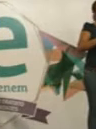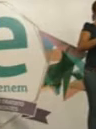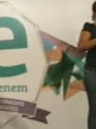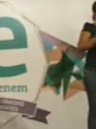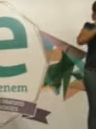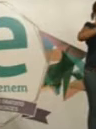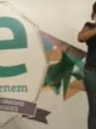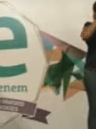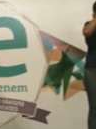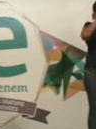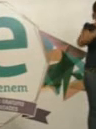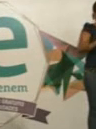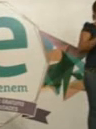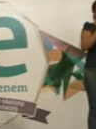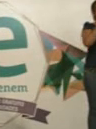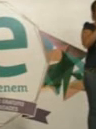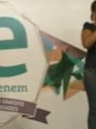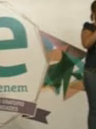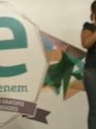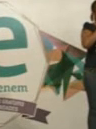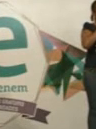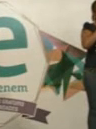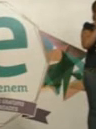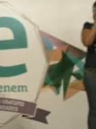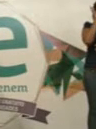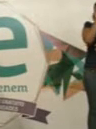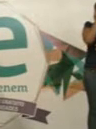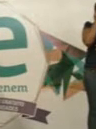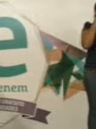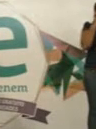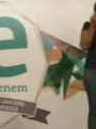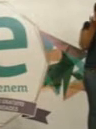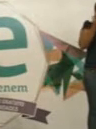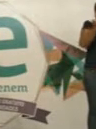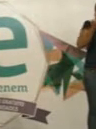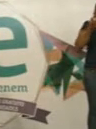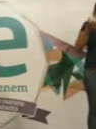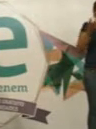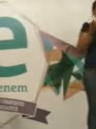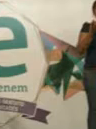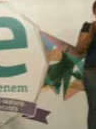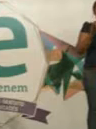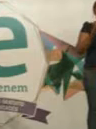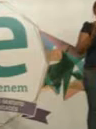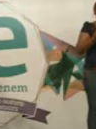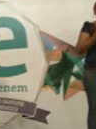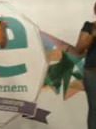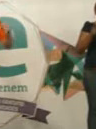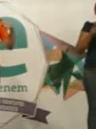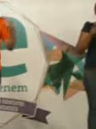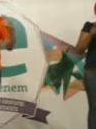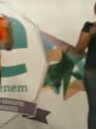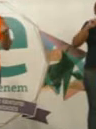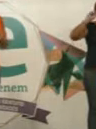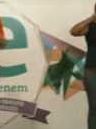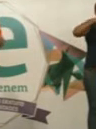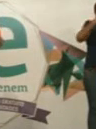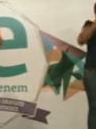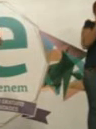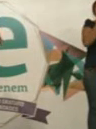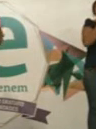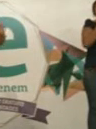dos anos 20, tinha no poder um ditador chamado Benito Mussolini. O fascismo, ele vai também usar o